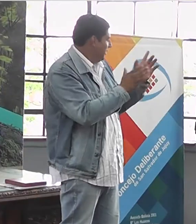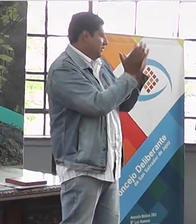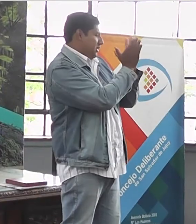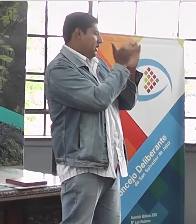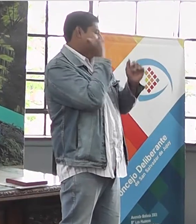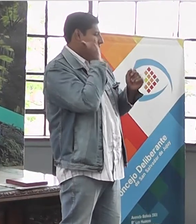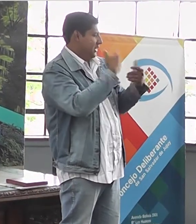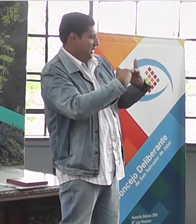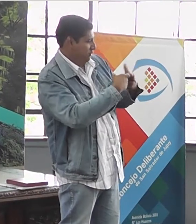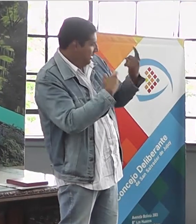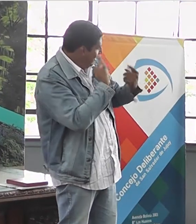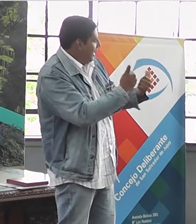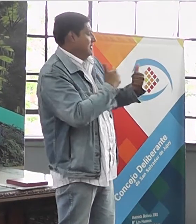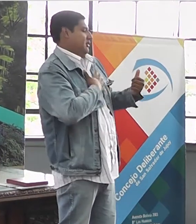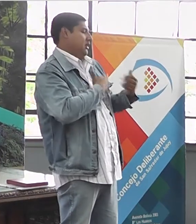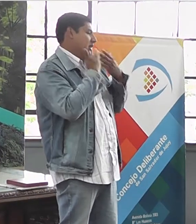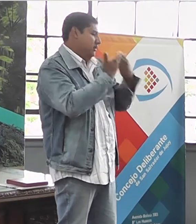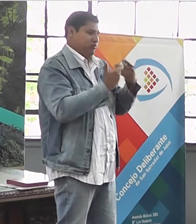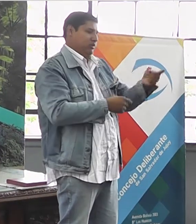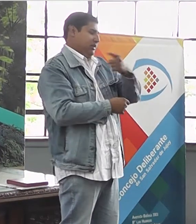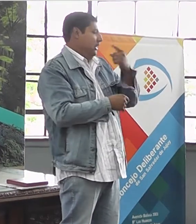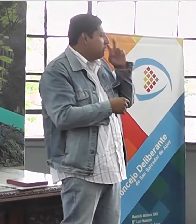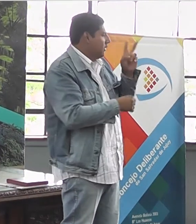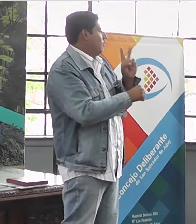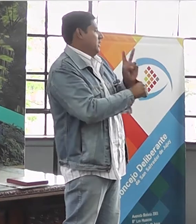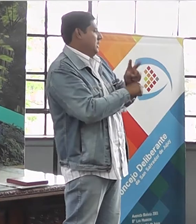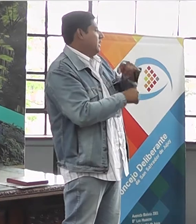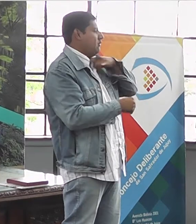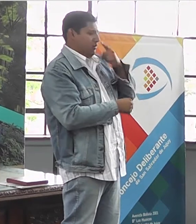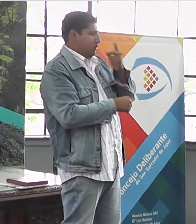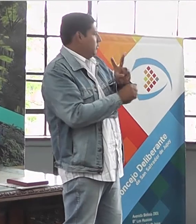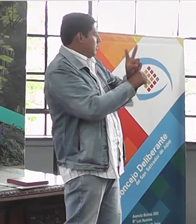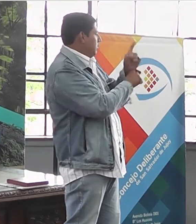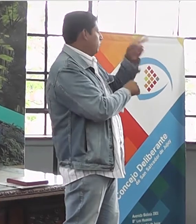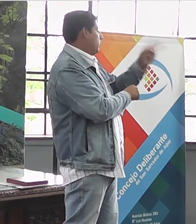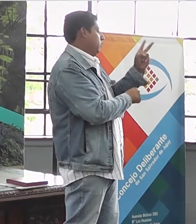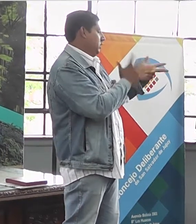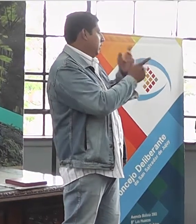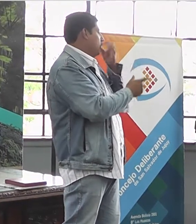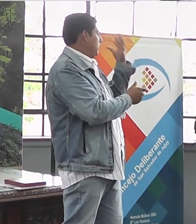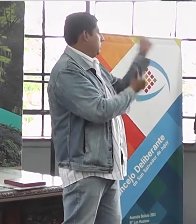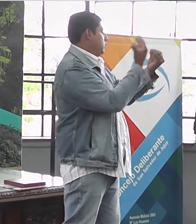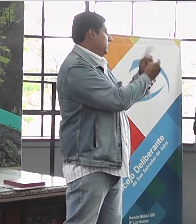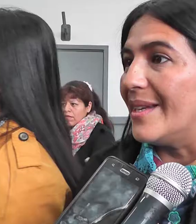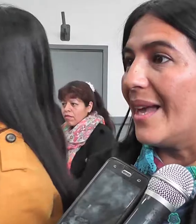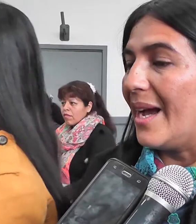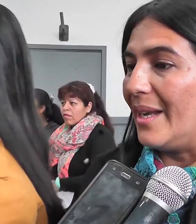iniciado este proceso hace seis meses y bueno, los culminamos el día de hoy con una iniciativa nuevamente que se edite acá en